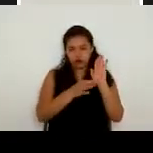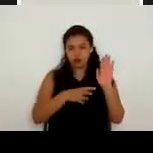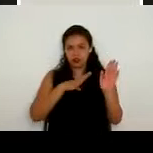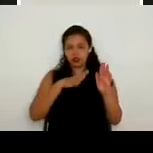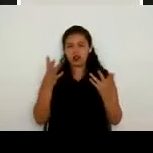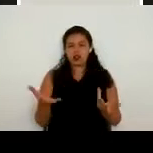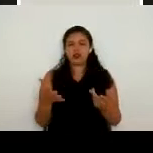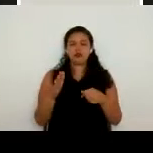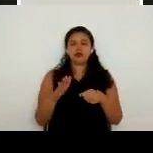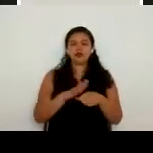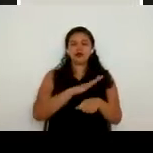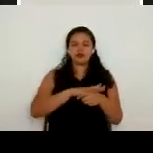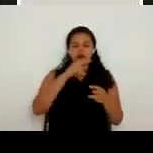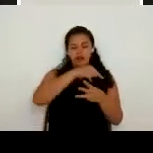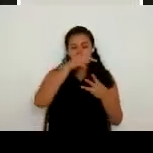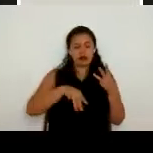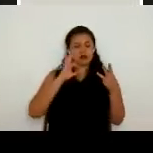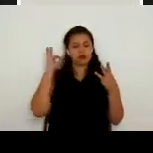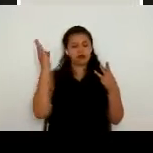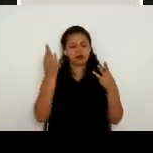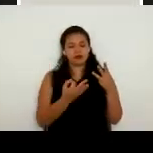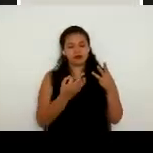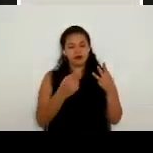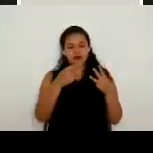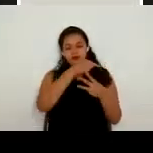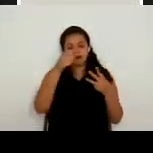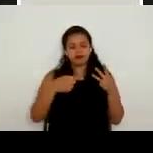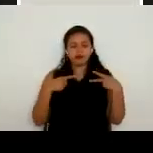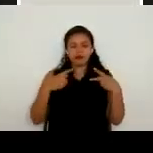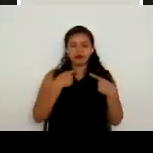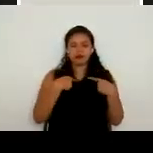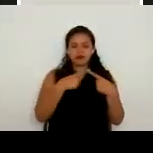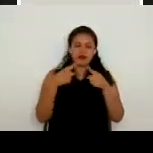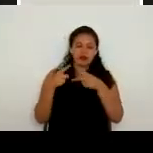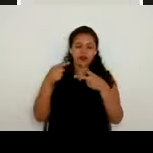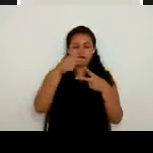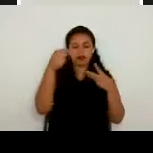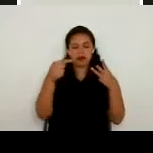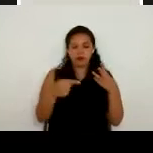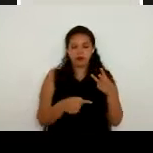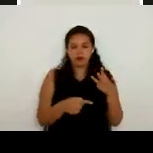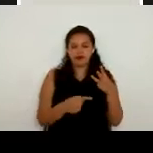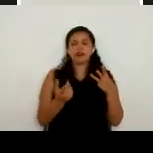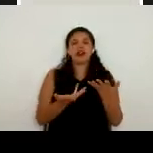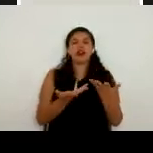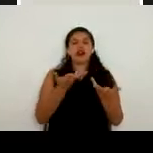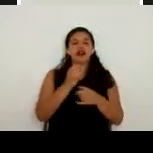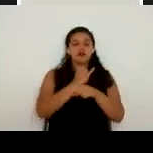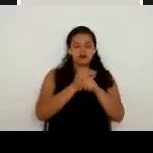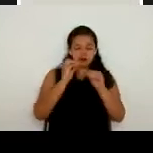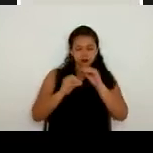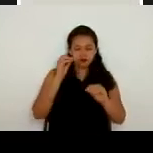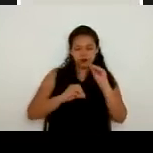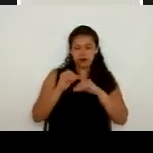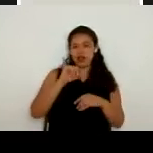sin muchas variaciones al aplicarse por distintas personas se hace todo este estudio y formula algunos indicadores